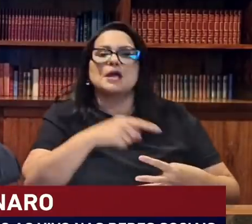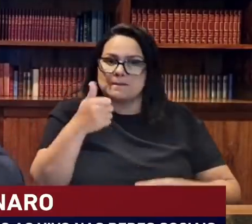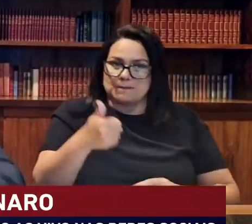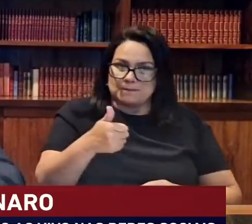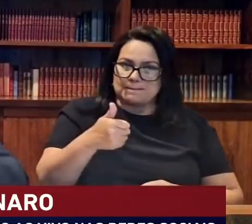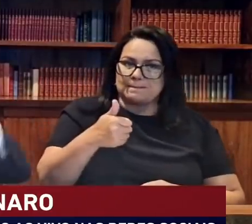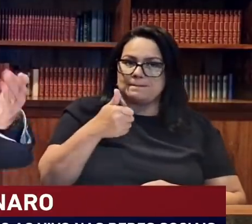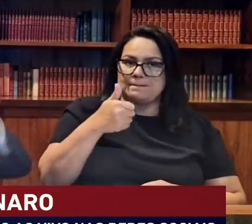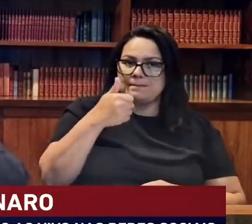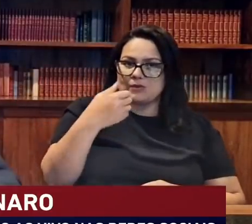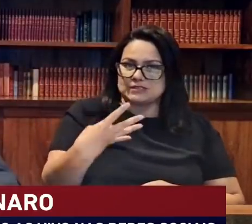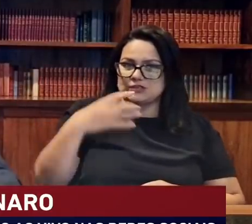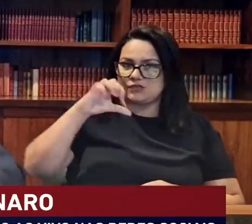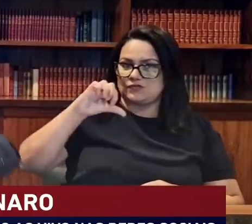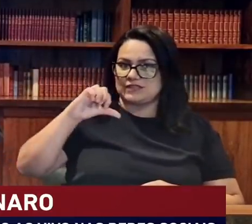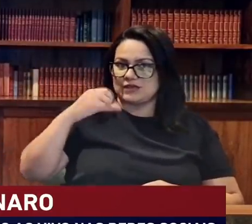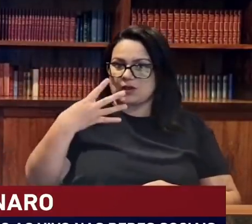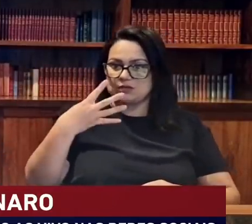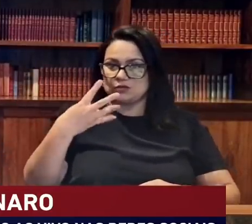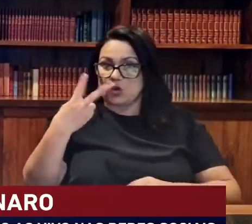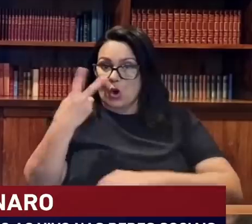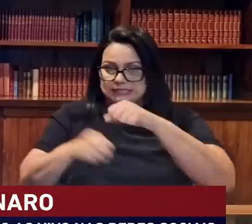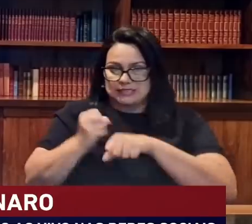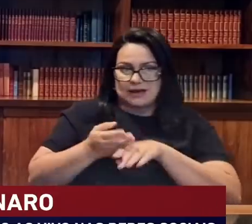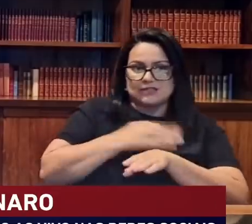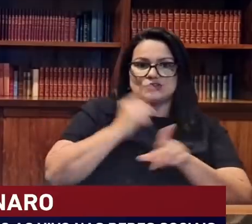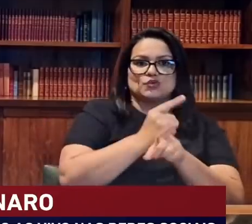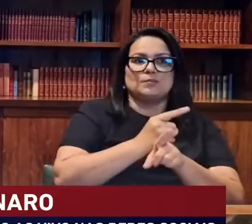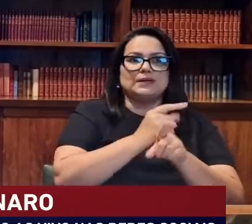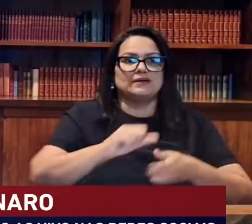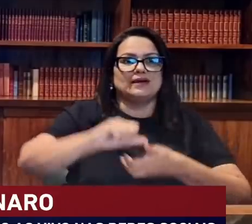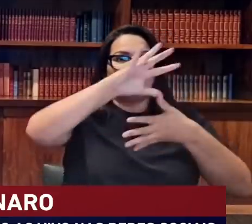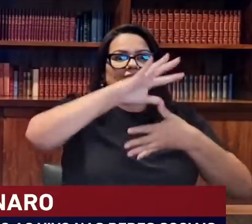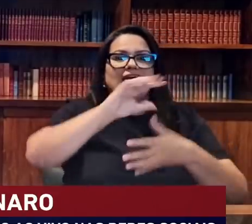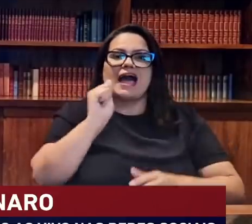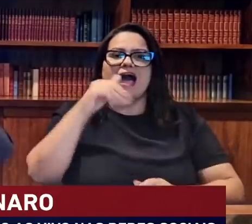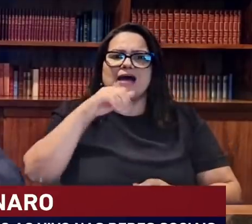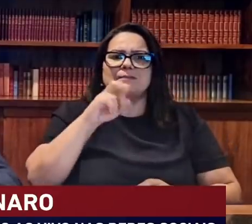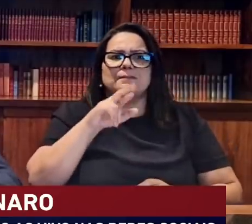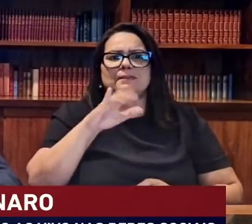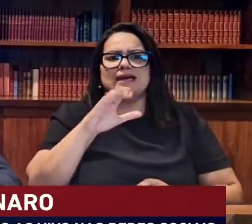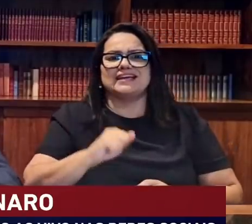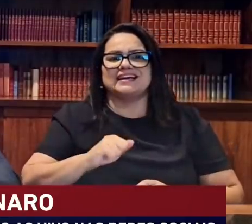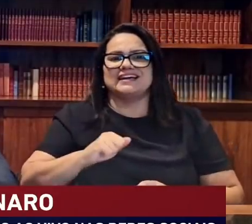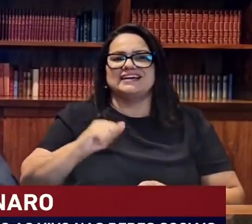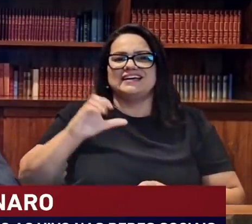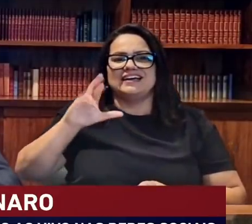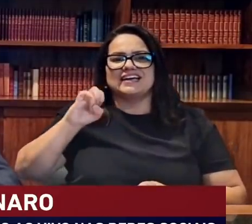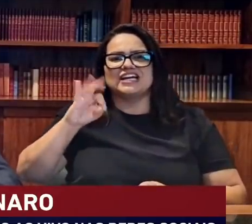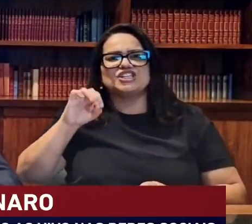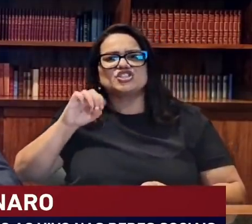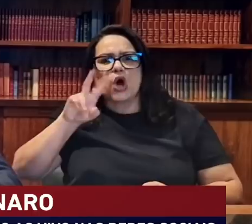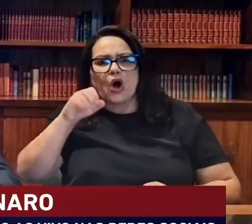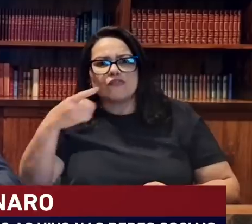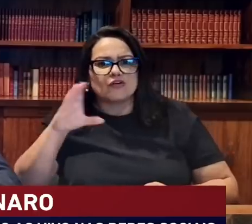1494, 2 anos antes, foi descoberta a América. Você aqui, ó, quem descobriu a América? Quem descobriu a América? Você, pô, tá uma pessoa inteligente